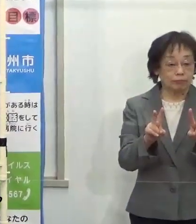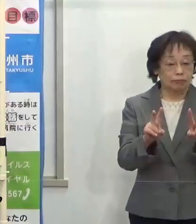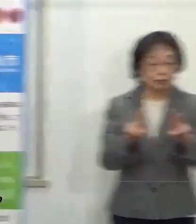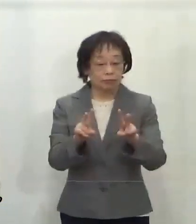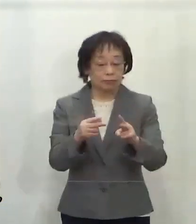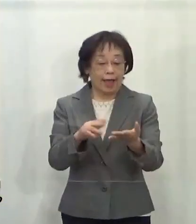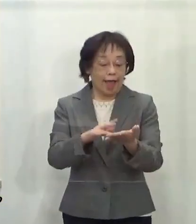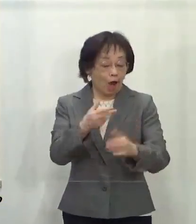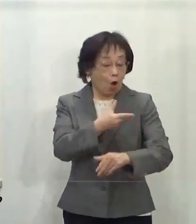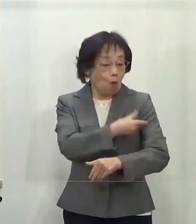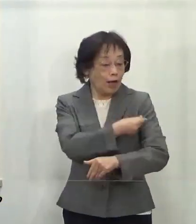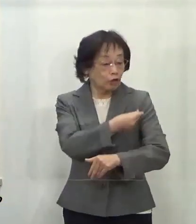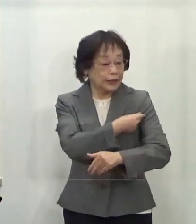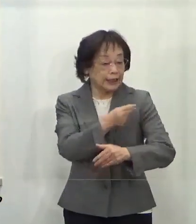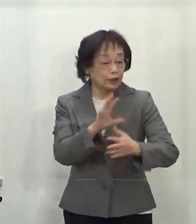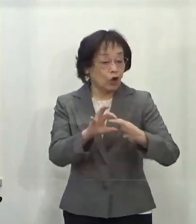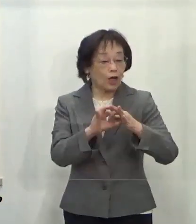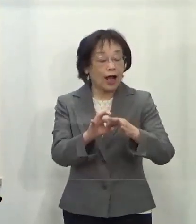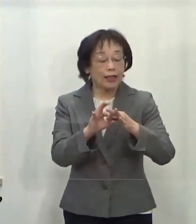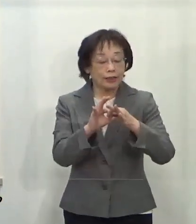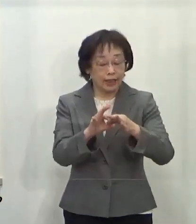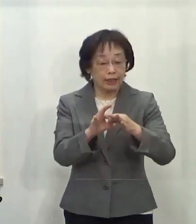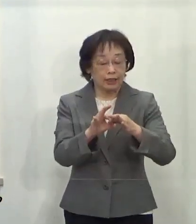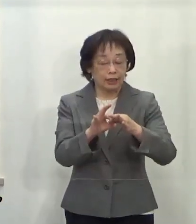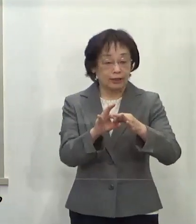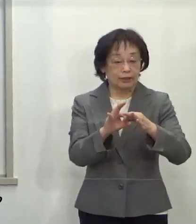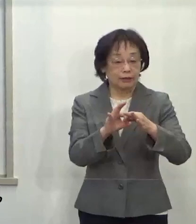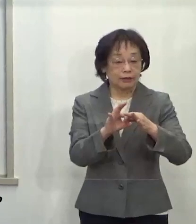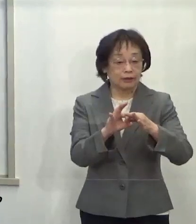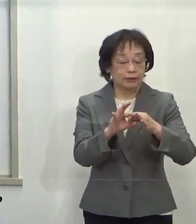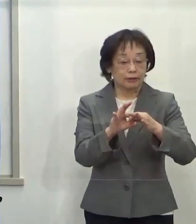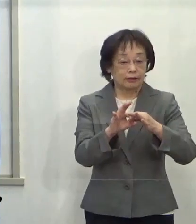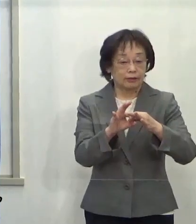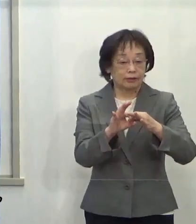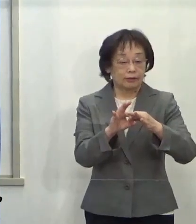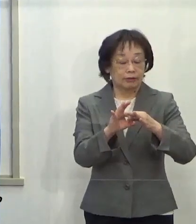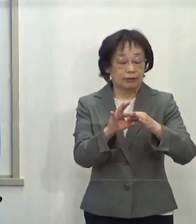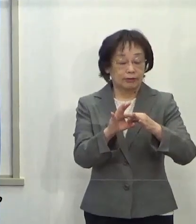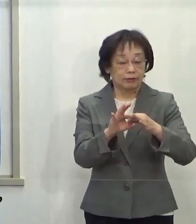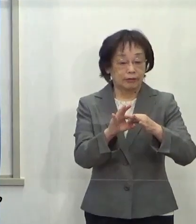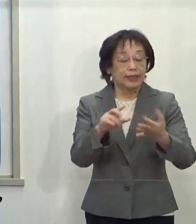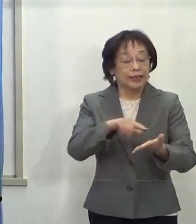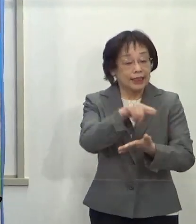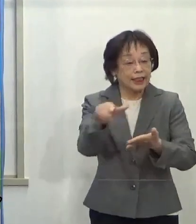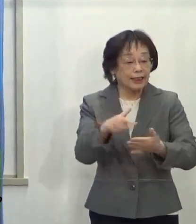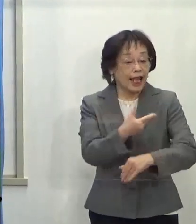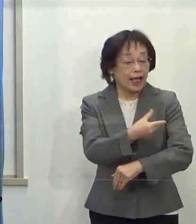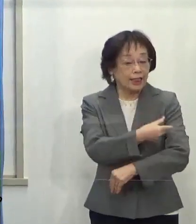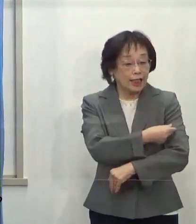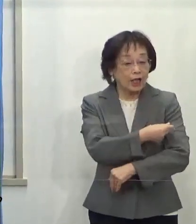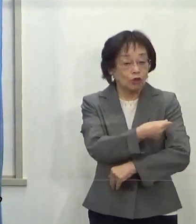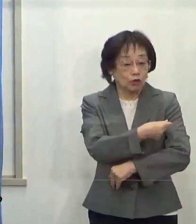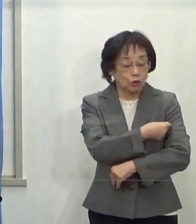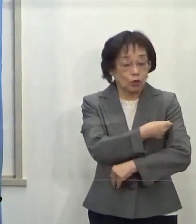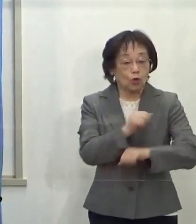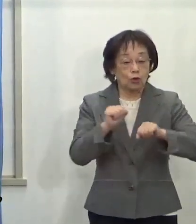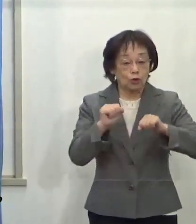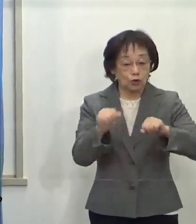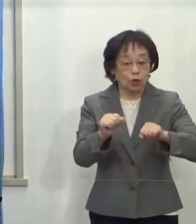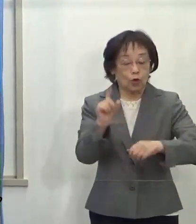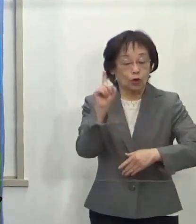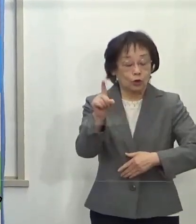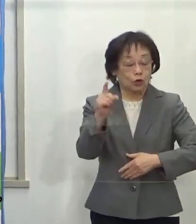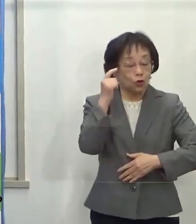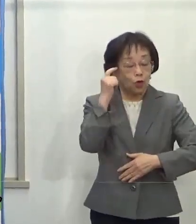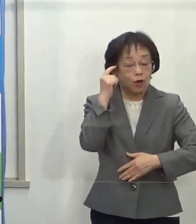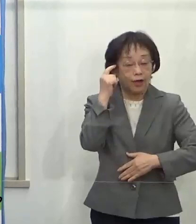ワクチンの接種に関してその診療機関で その接種というのを、一つまた考